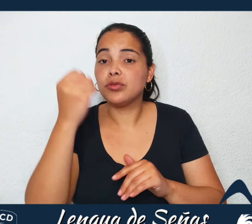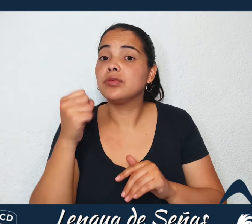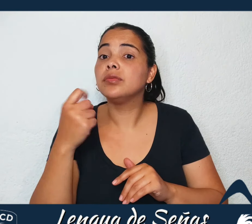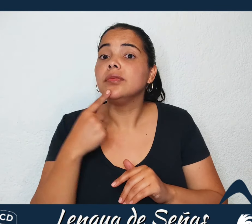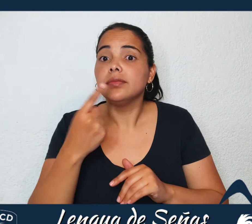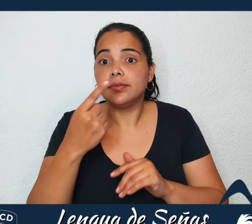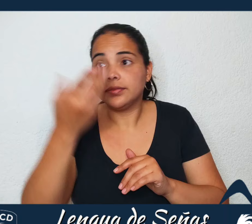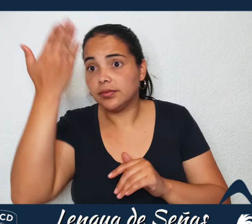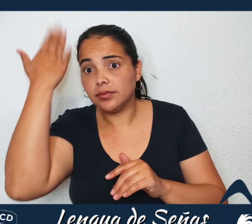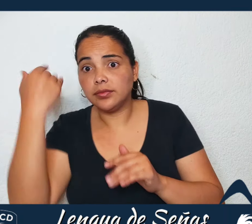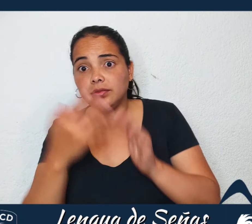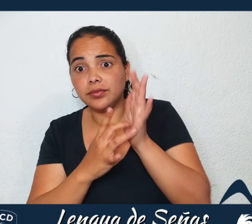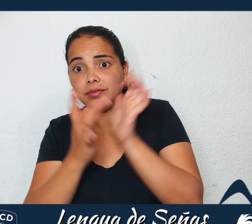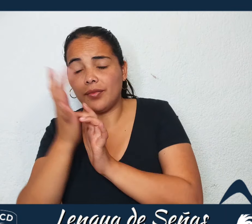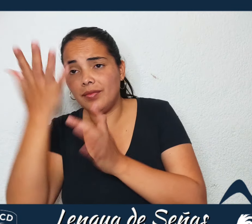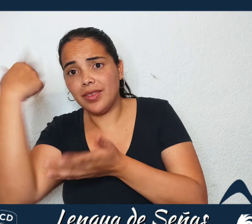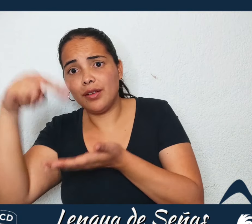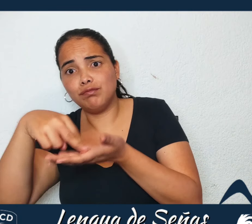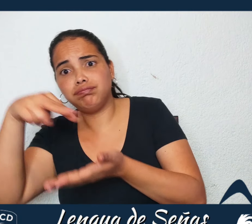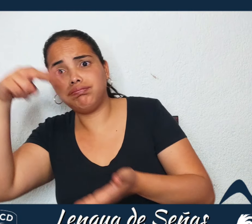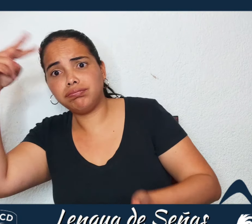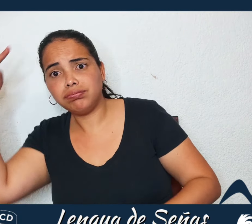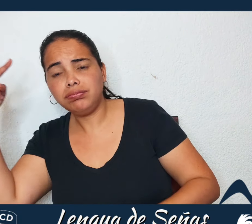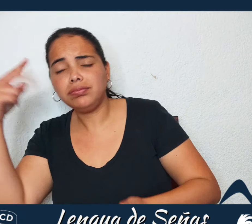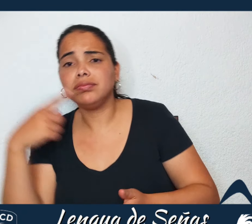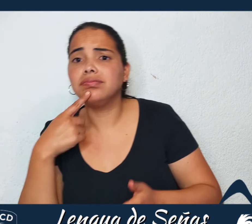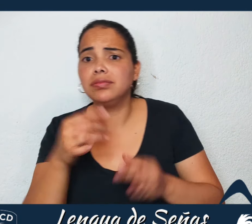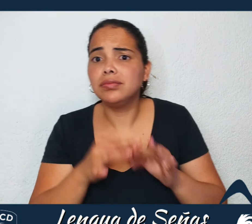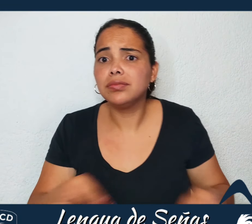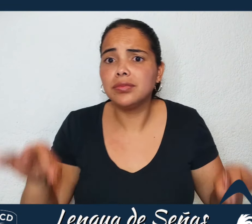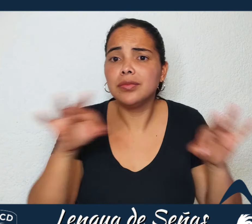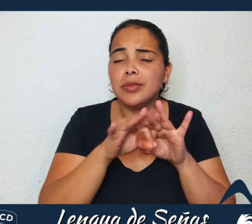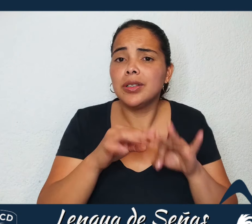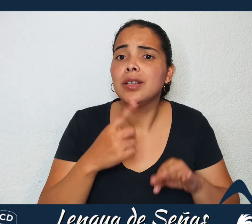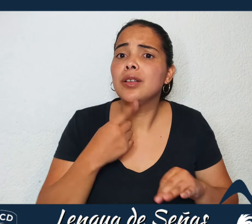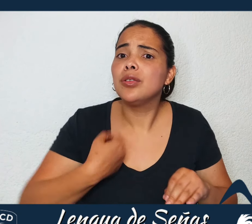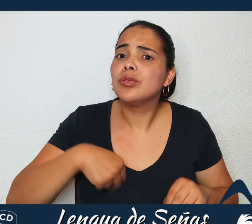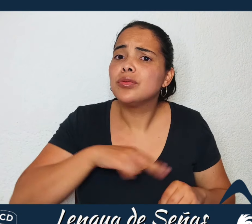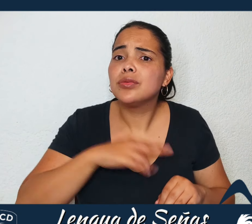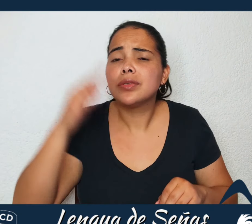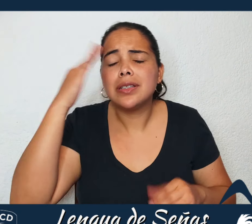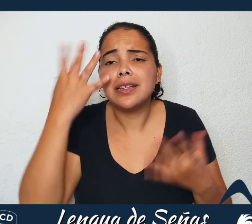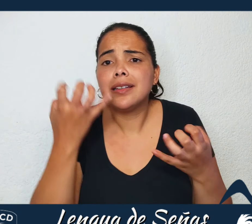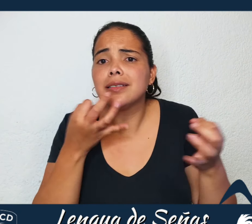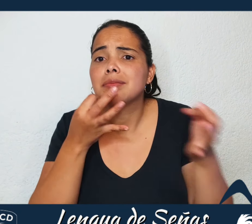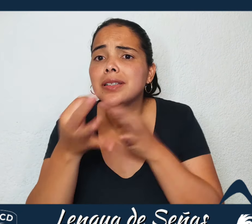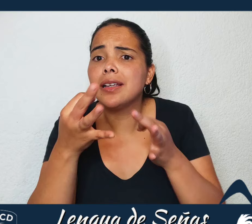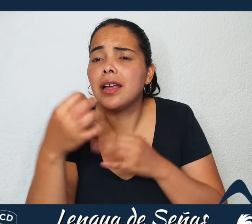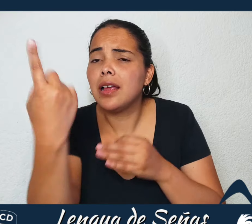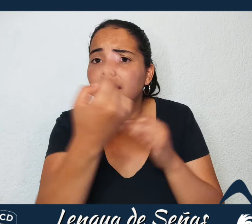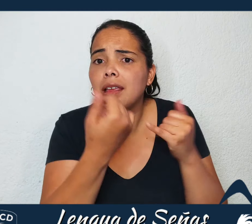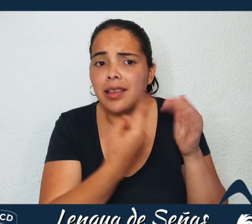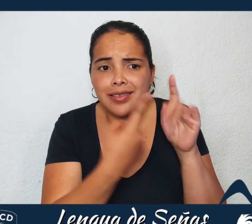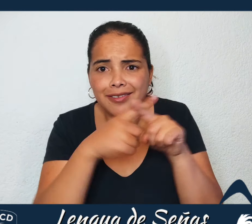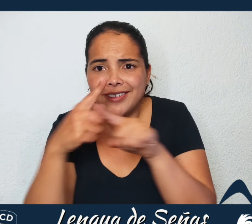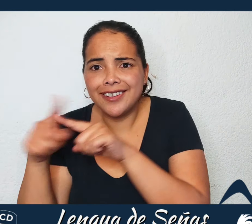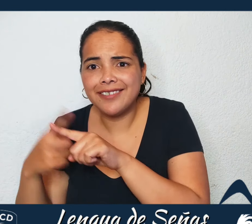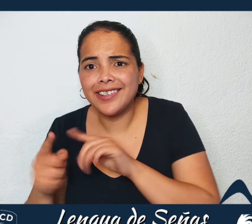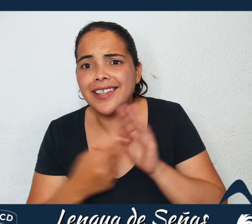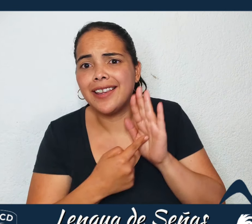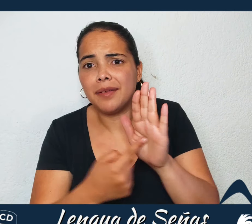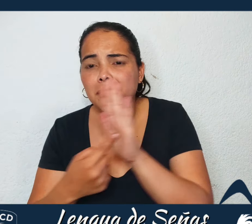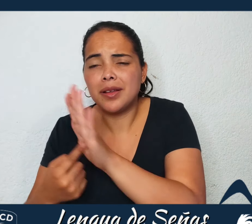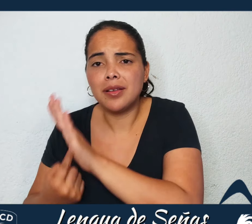la resurrección. Pero también vemos en el capítulo 53 de Isaías, por dar unos ejemplos, en el